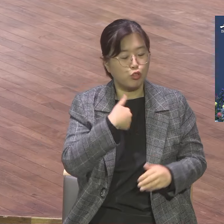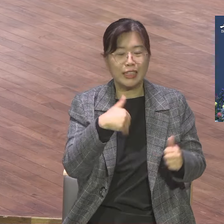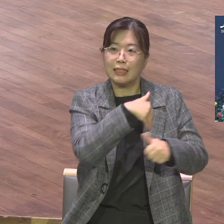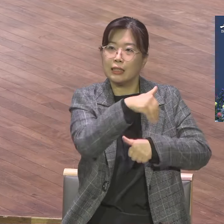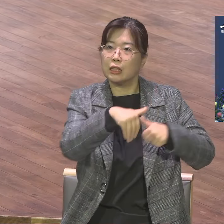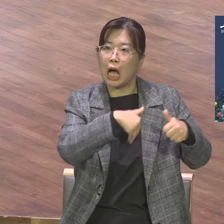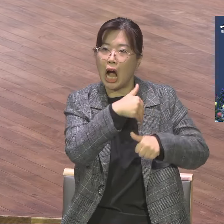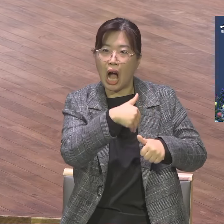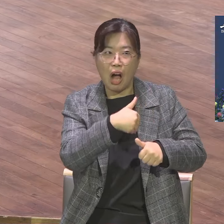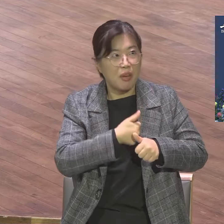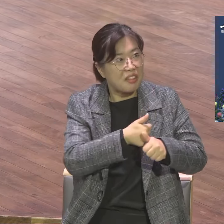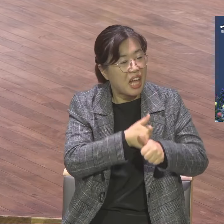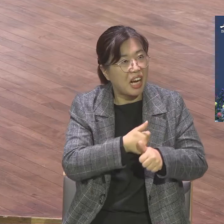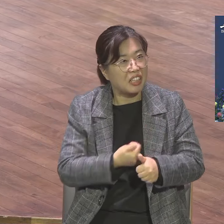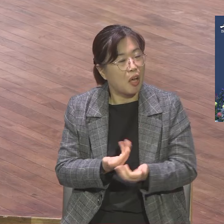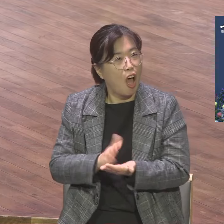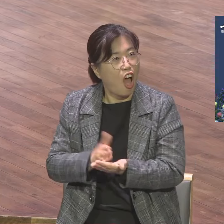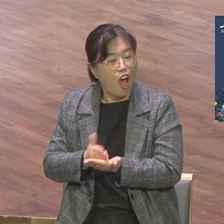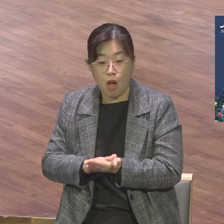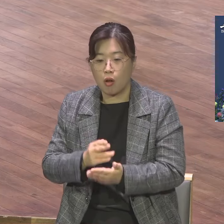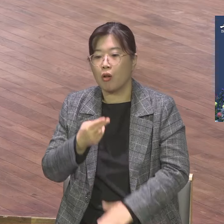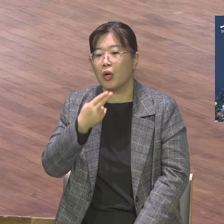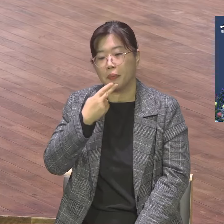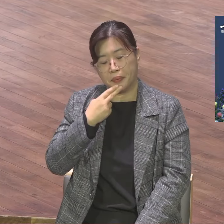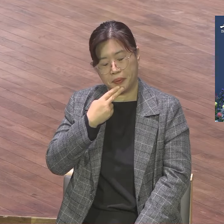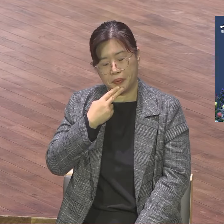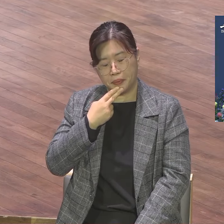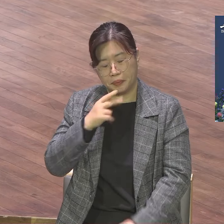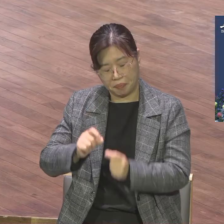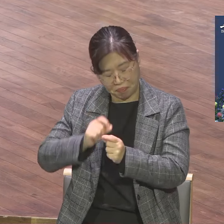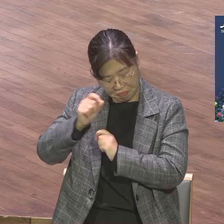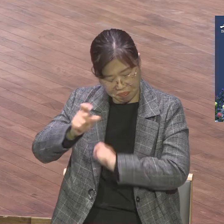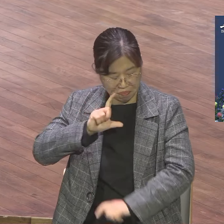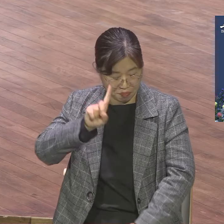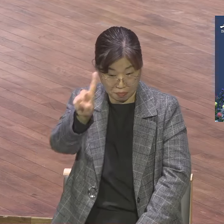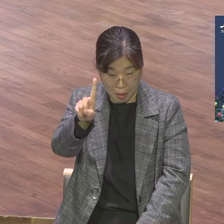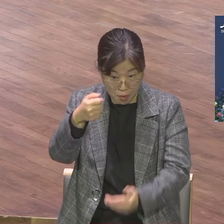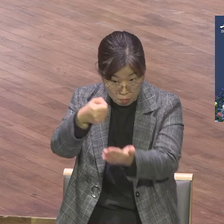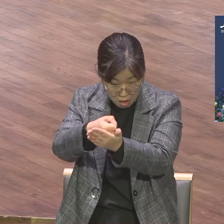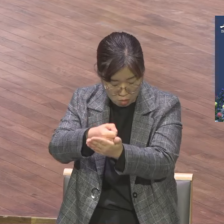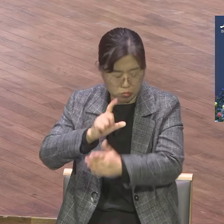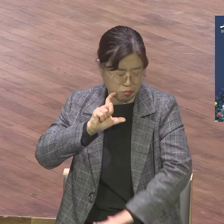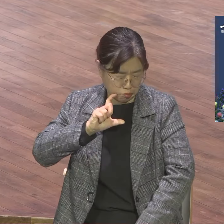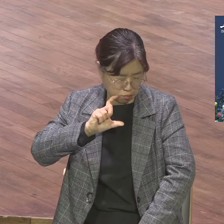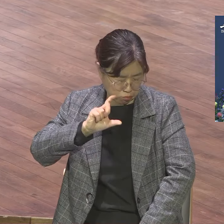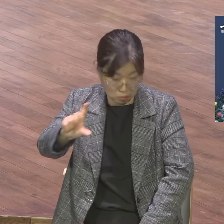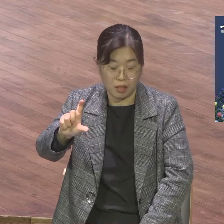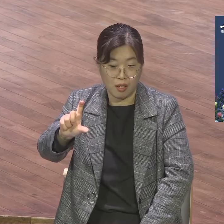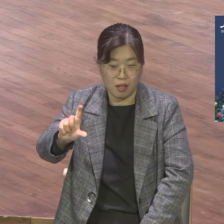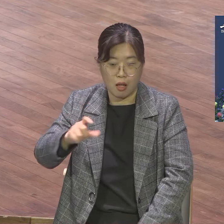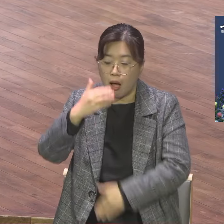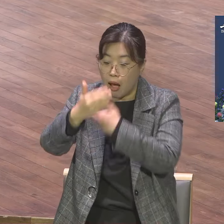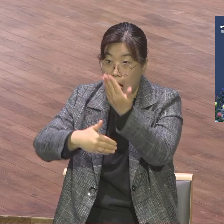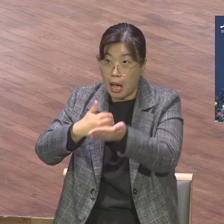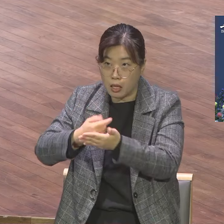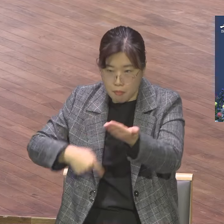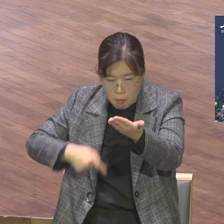하나님의 계획은 변함이 없고 실수가 없고 하나님의 계획은 반드시